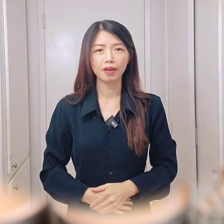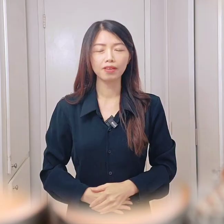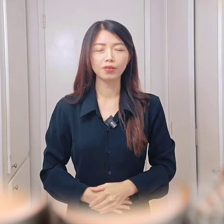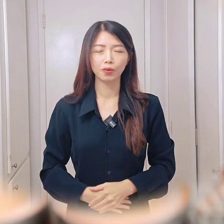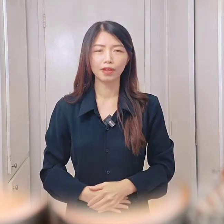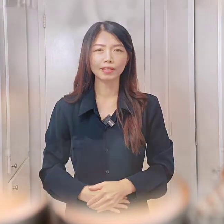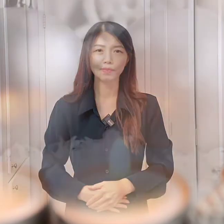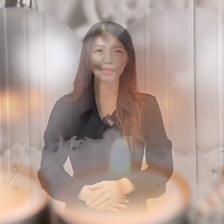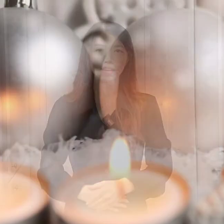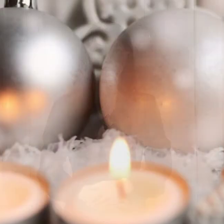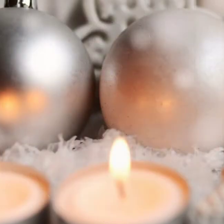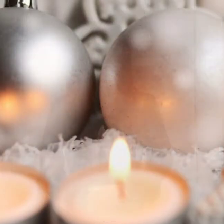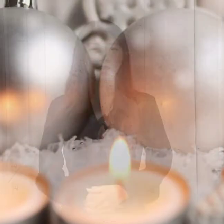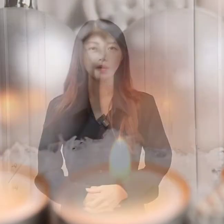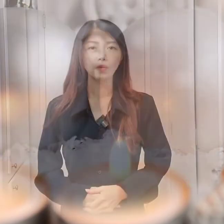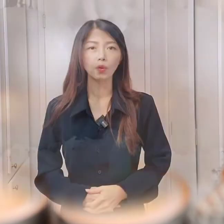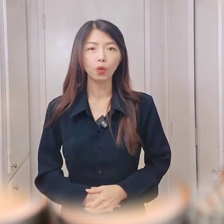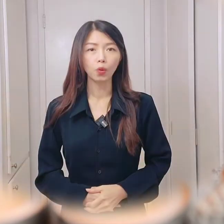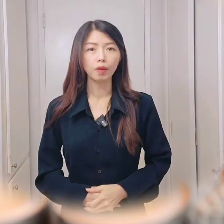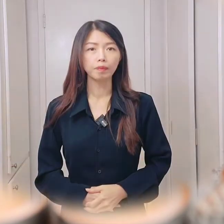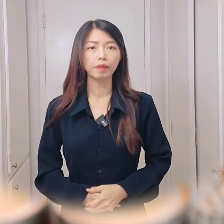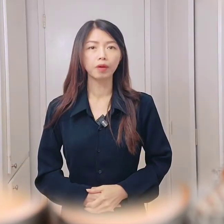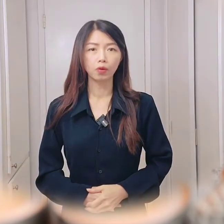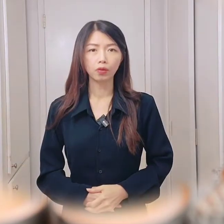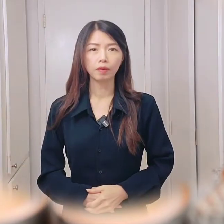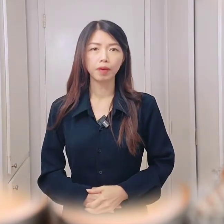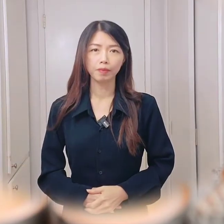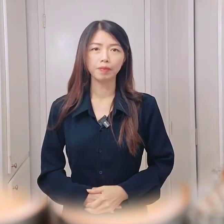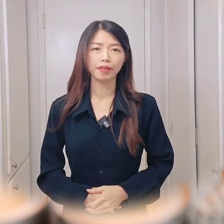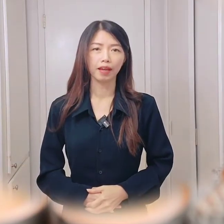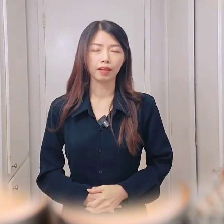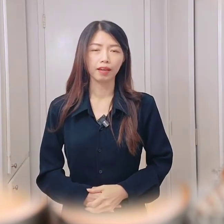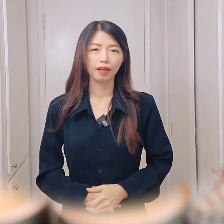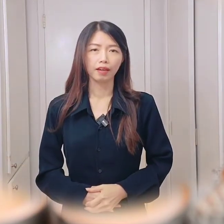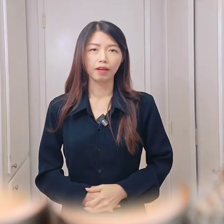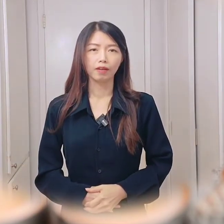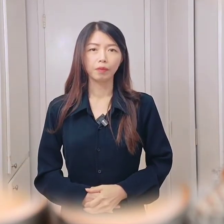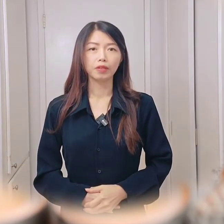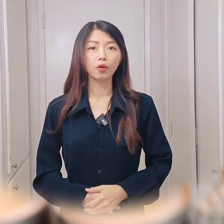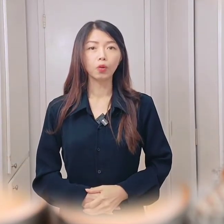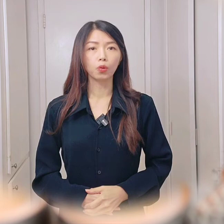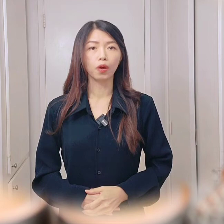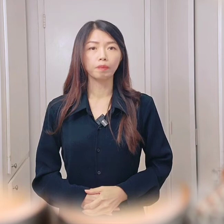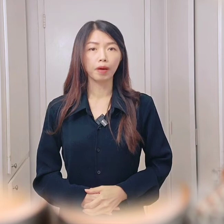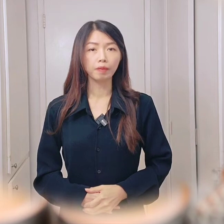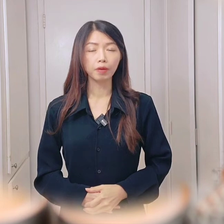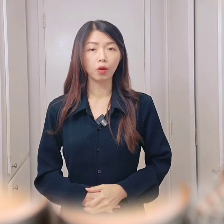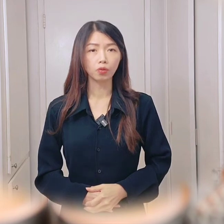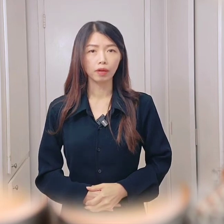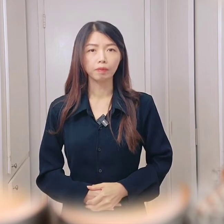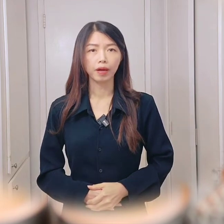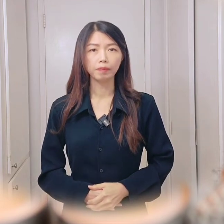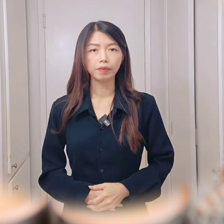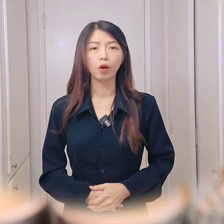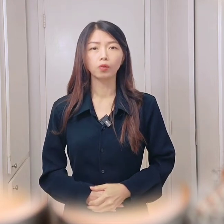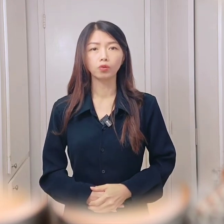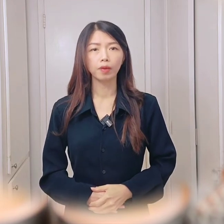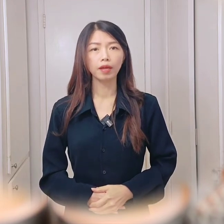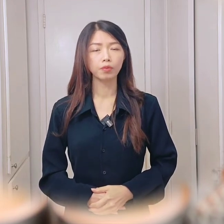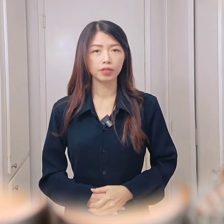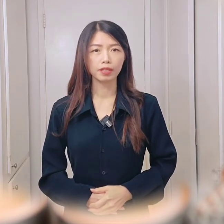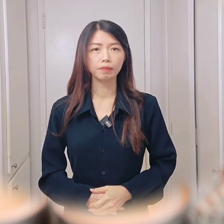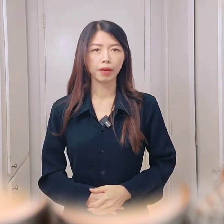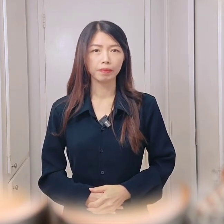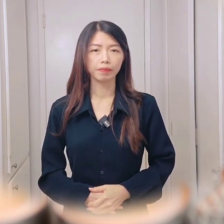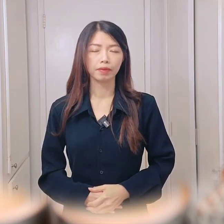참고하시면 좋을 것 같습니다. 네, 그리고 고요한 밤, 거룩한 밤입니다. 먼저 고요한 밤, 거룩한 밤,